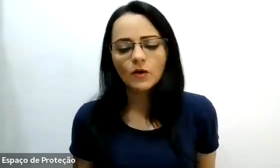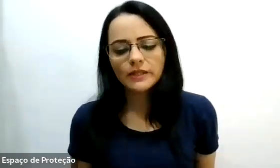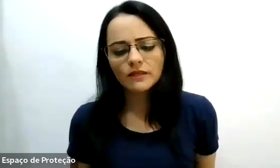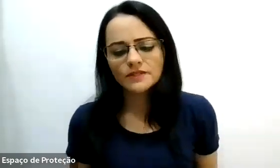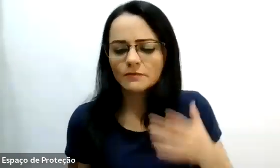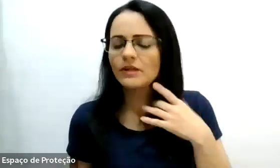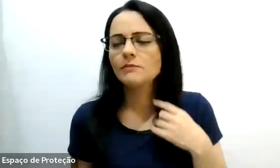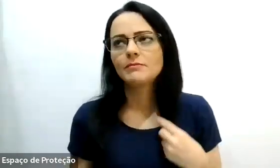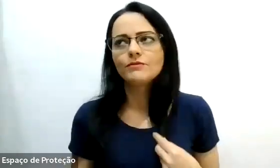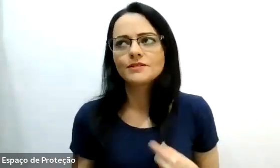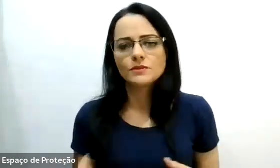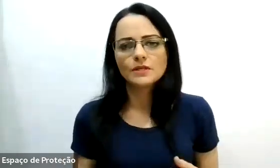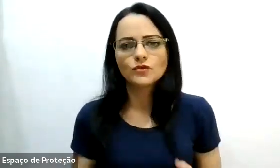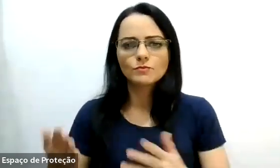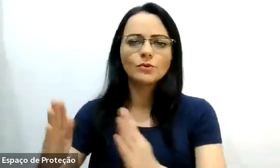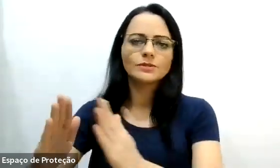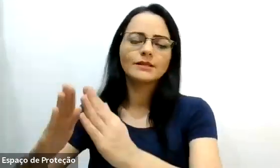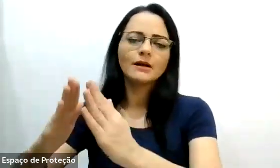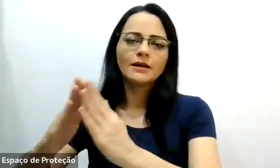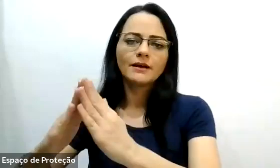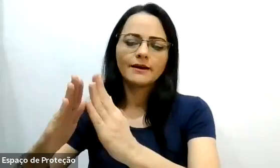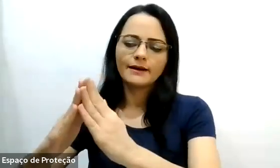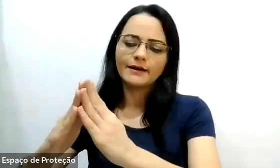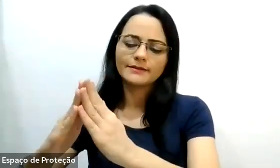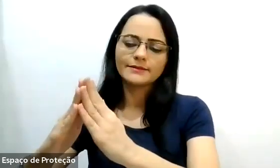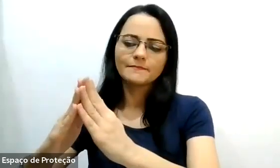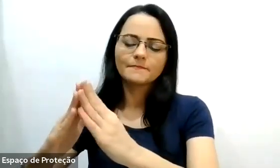Ou então vocês podem primeiro fazer o sinal de esposa, tá? Casa,